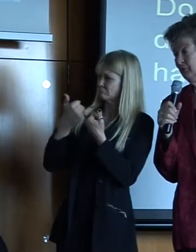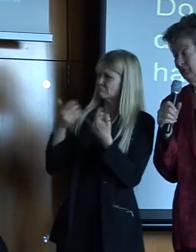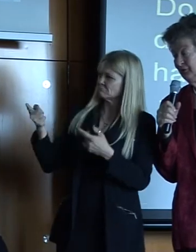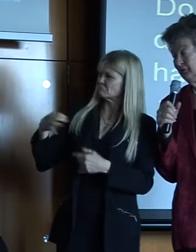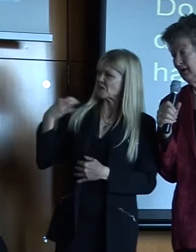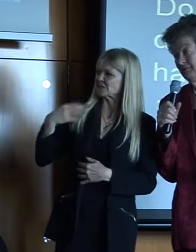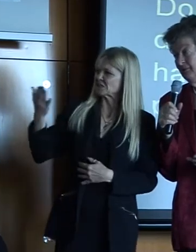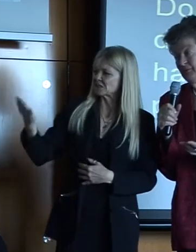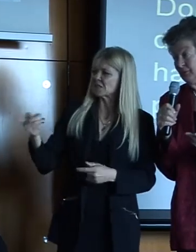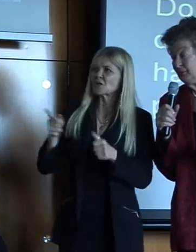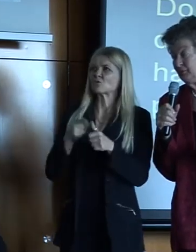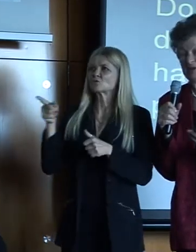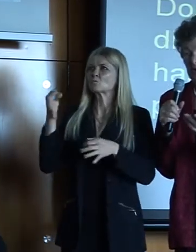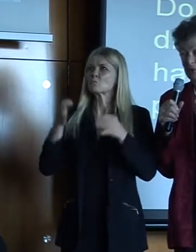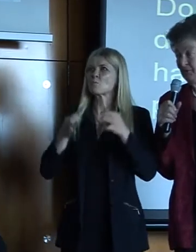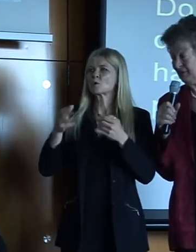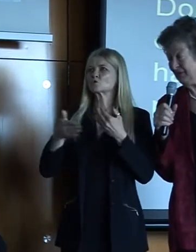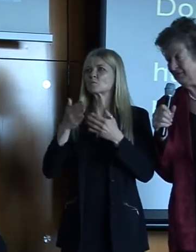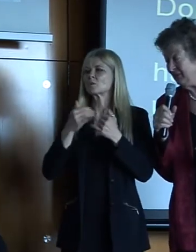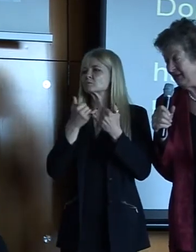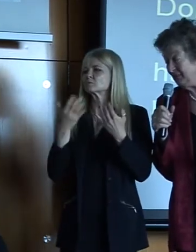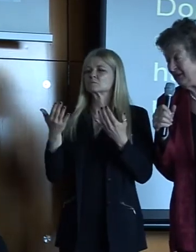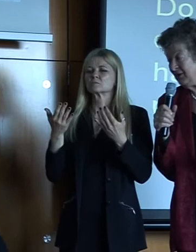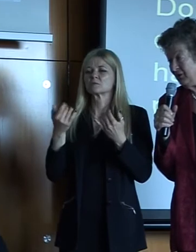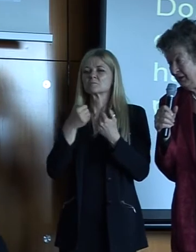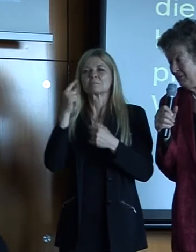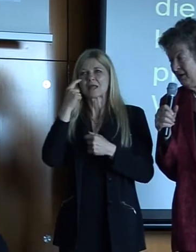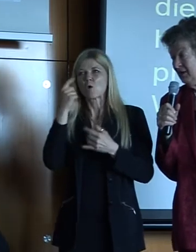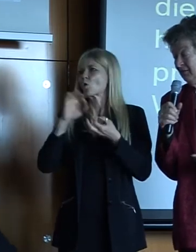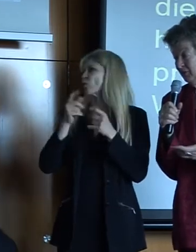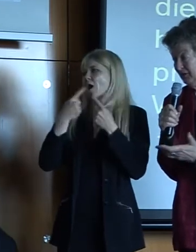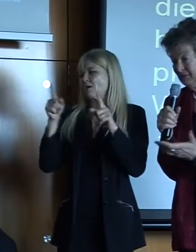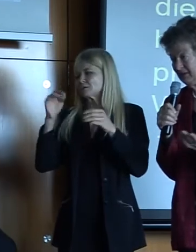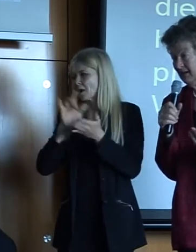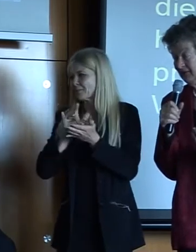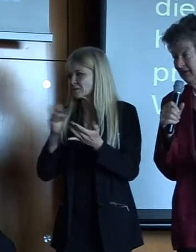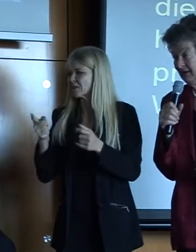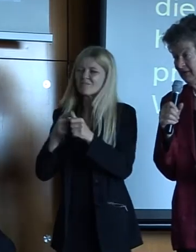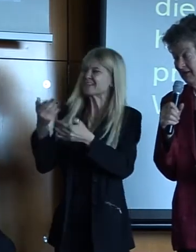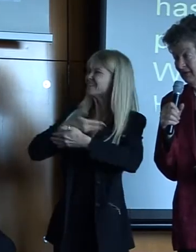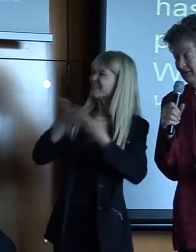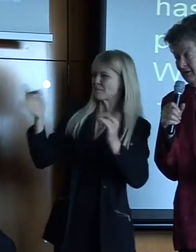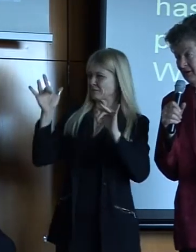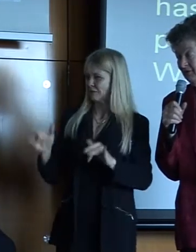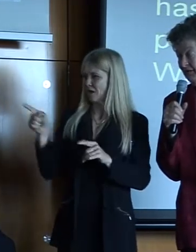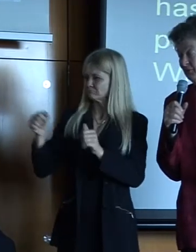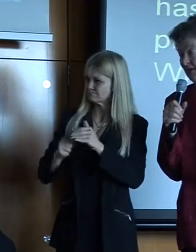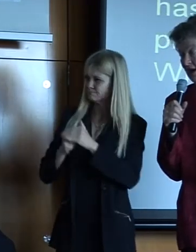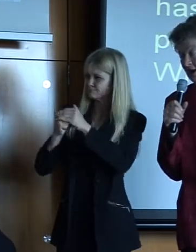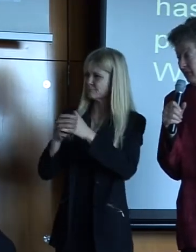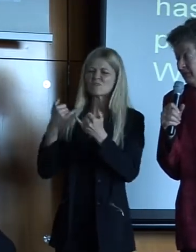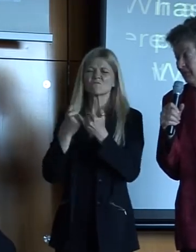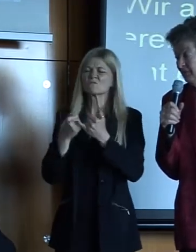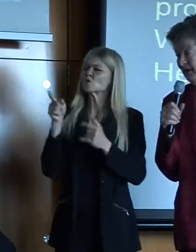wenn du sozusagen versuchst, mit Augen oder mit welchen Mitteln auch immer, wenn du niemanden hast an deiner Seite, wie du